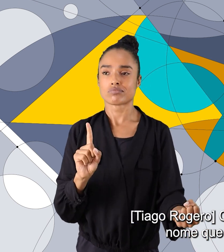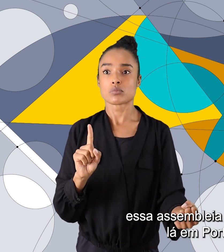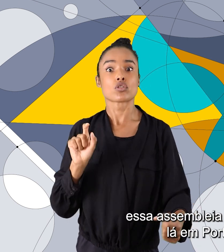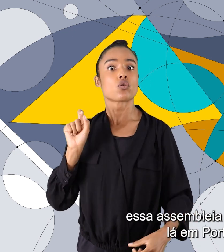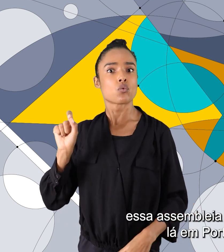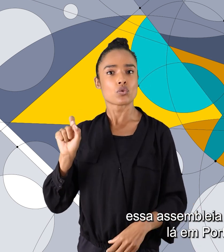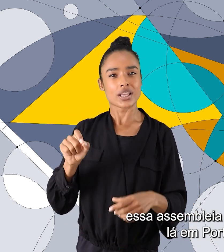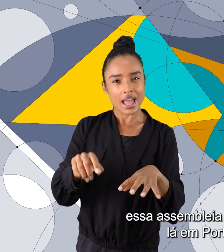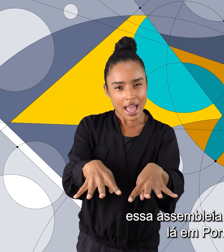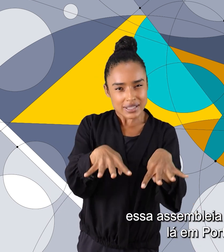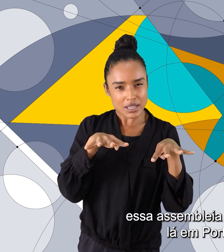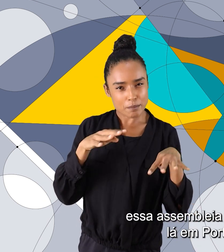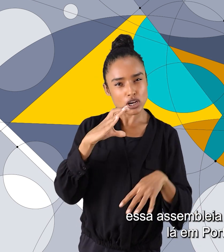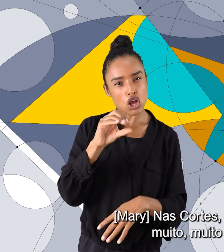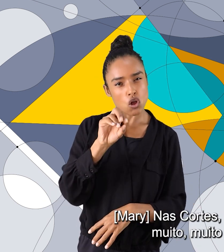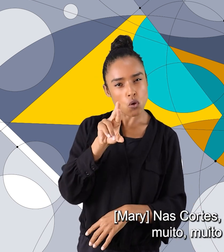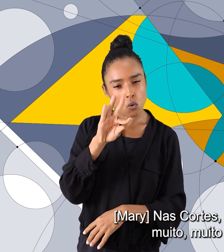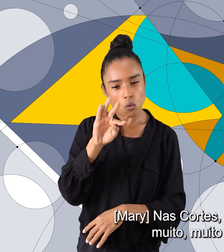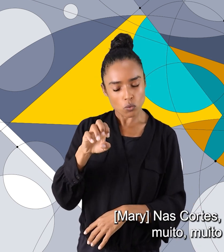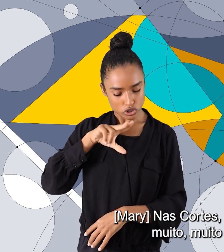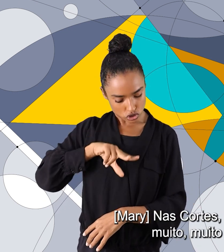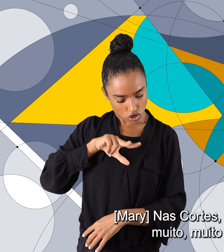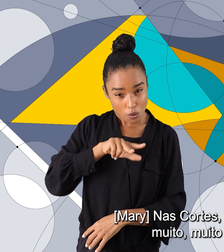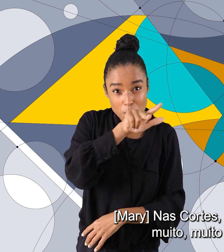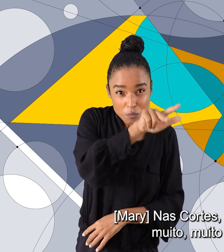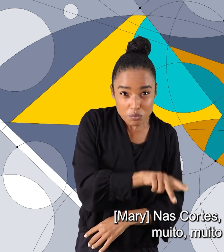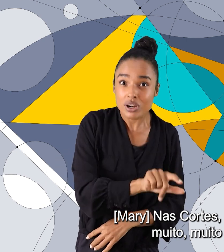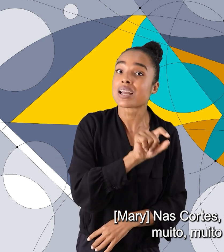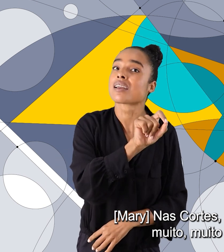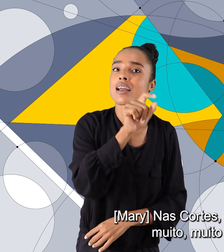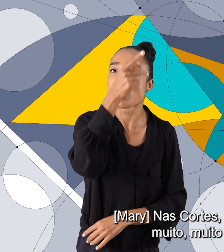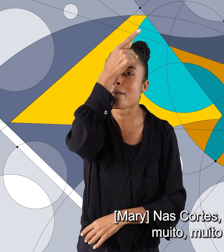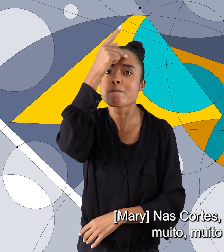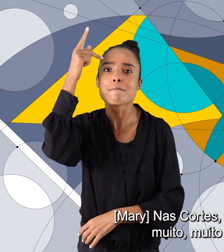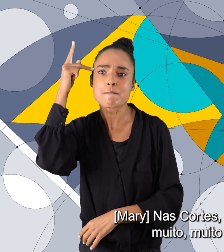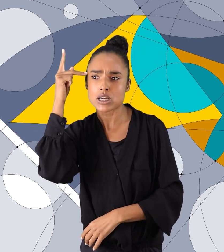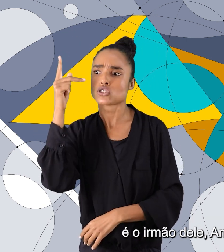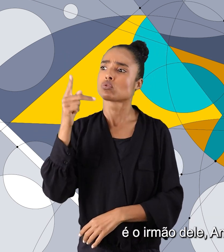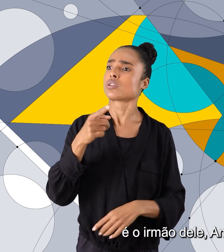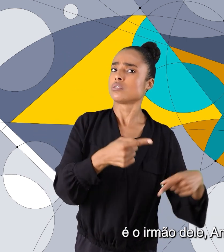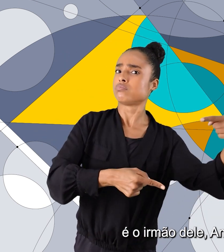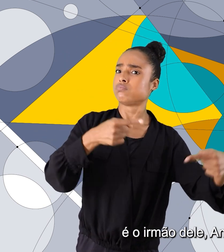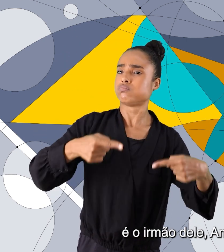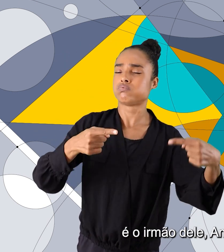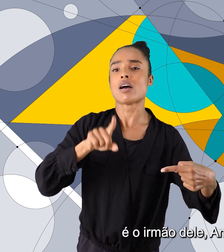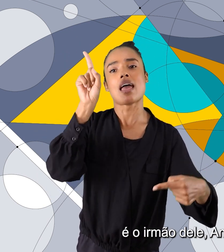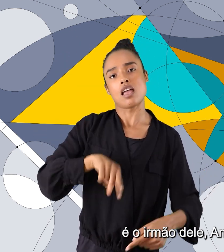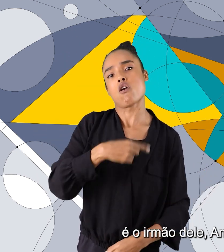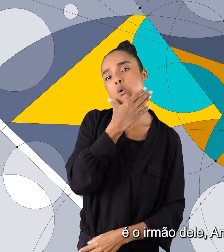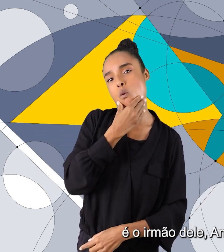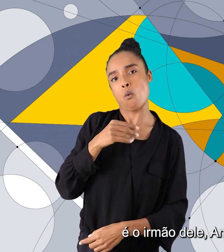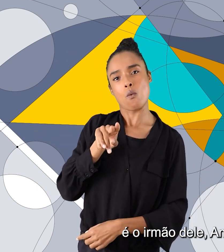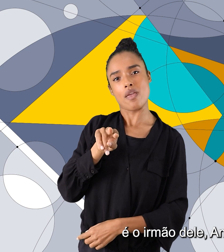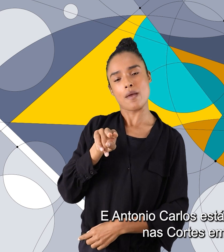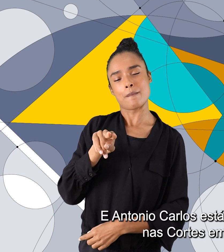tinha essa Assembleia Constituinte lá em Portugal. Nas cortes, quem é muito, muito, muito atuante é o irmão dele,